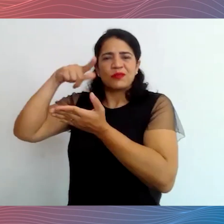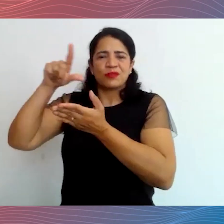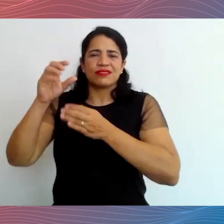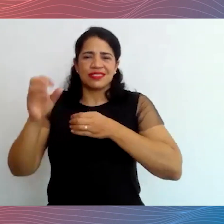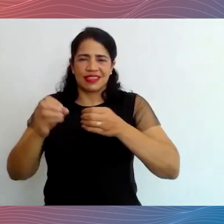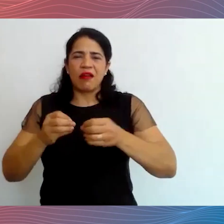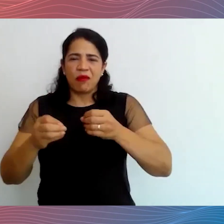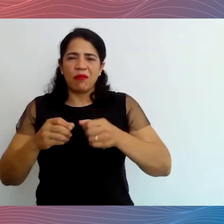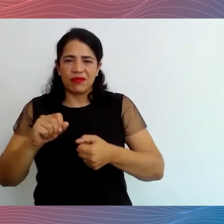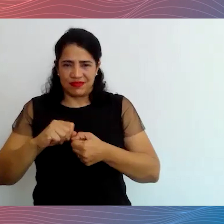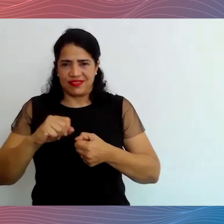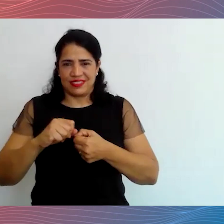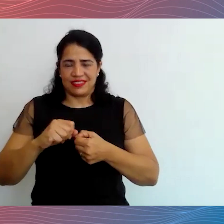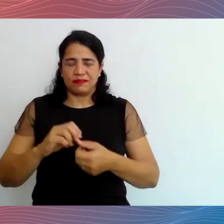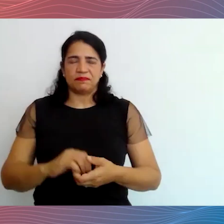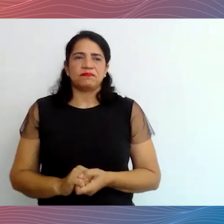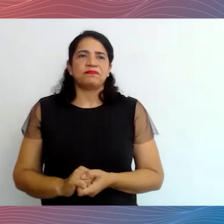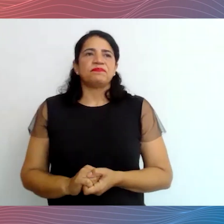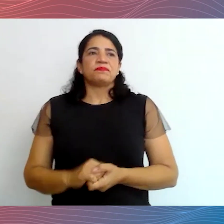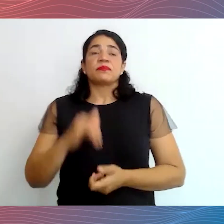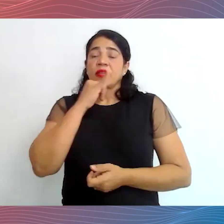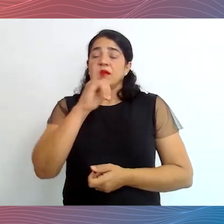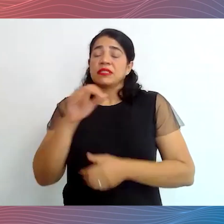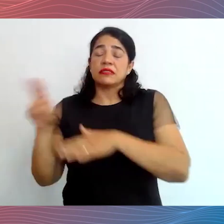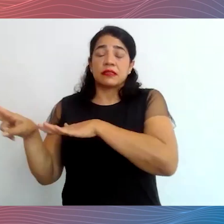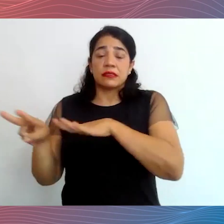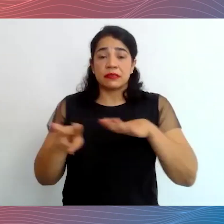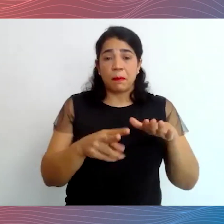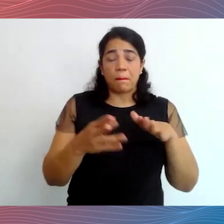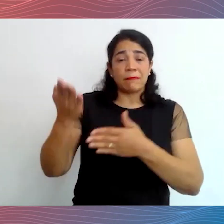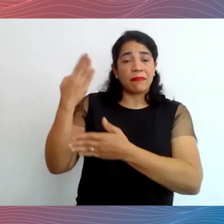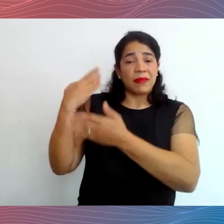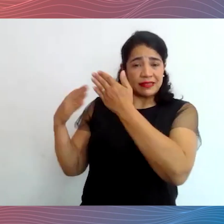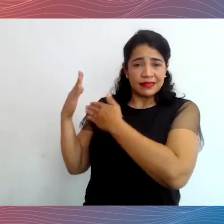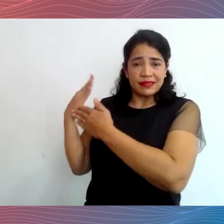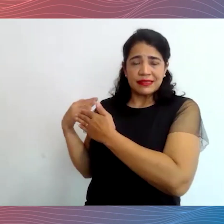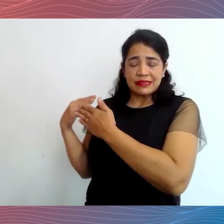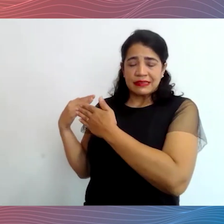mulheres na imersão no SEAP de Lorena.